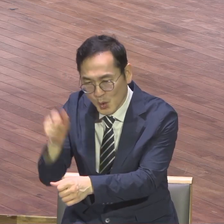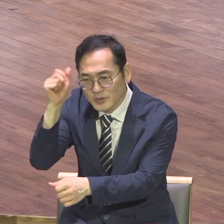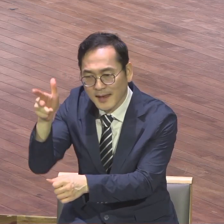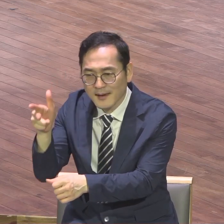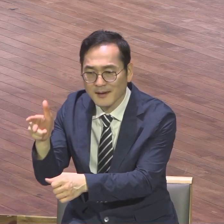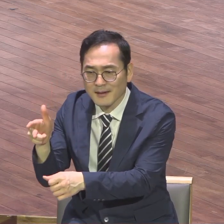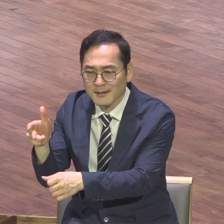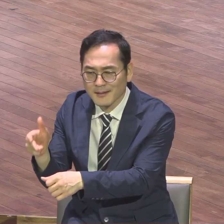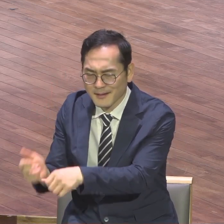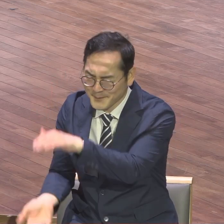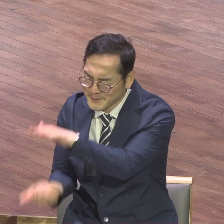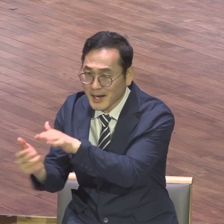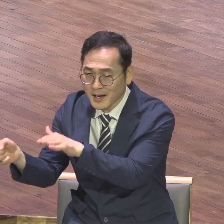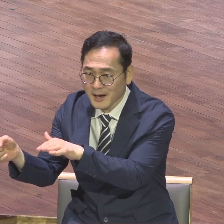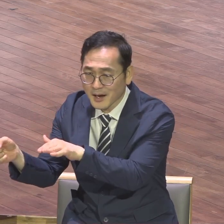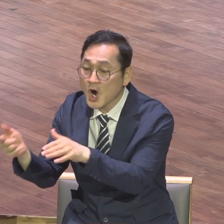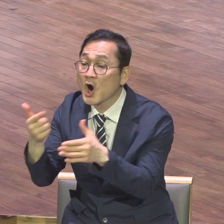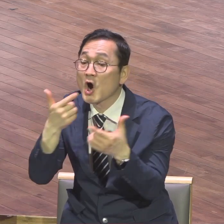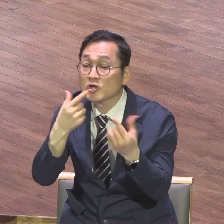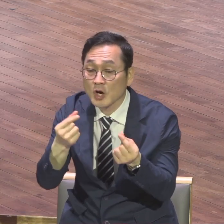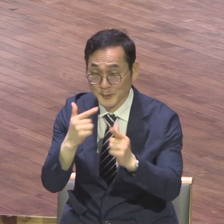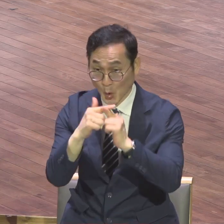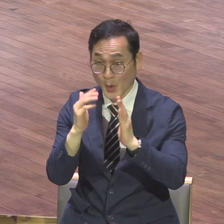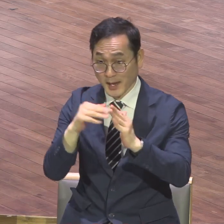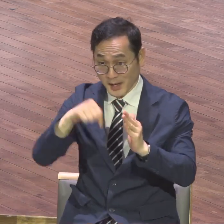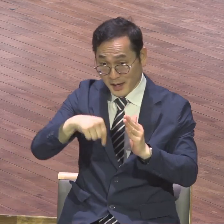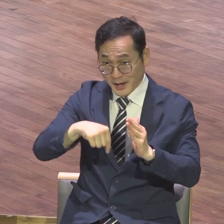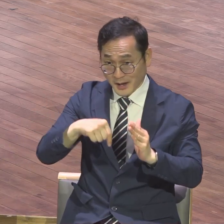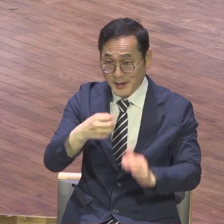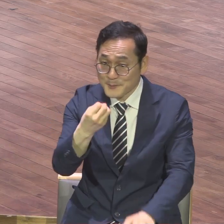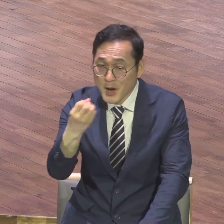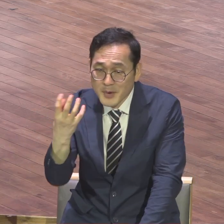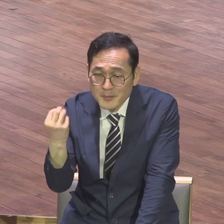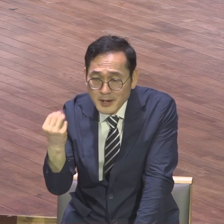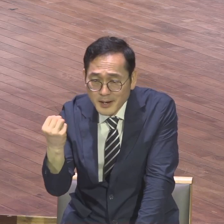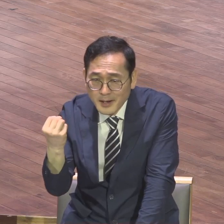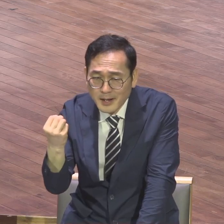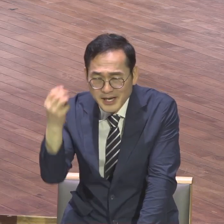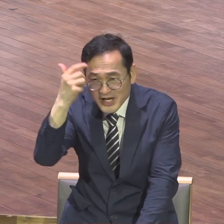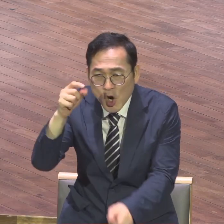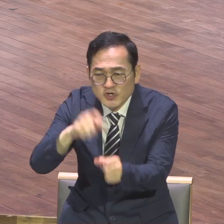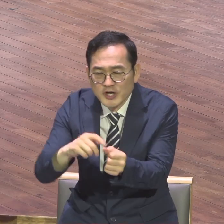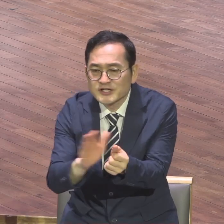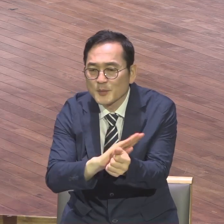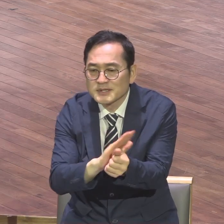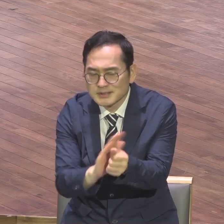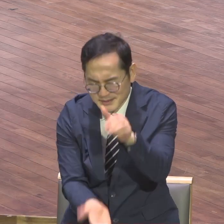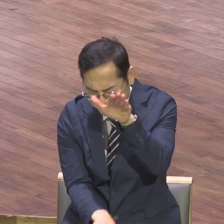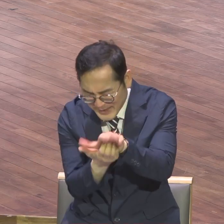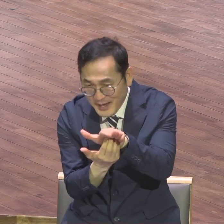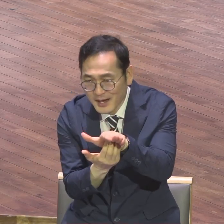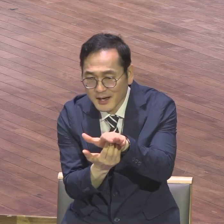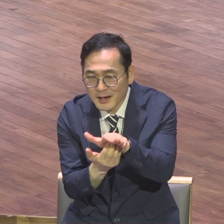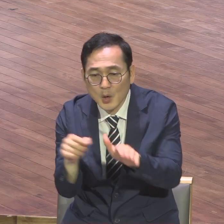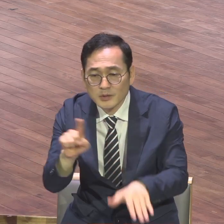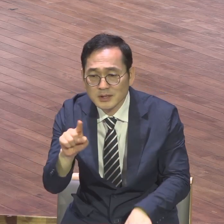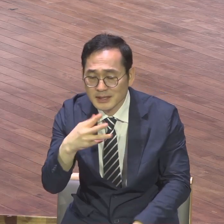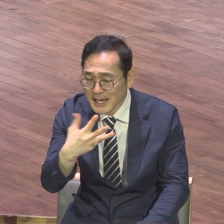응? 교회도 마찬가지예요. 여러분 최고의 영적 서비스를 제공하는 예원교회.